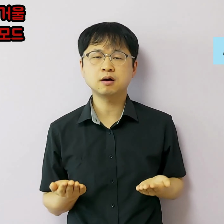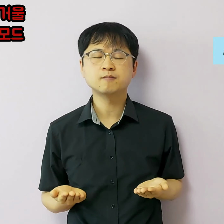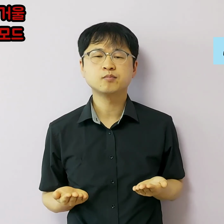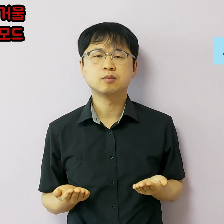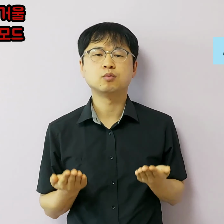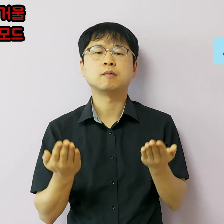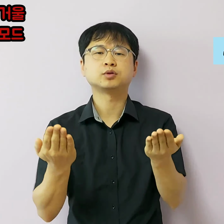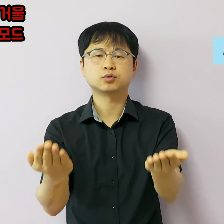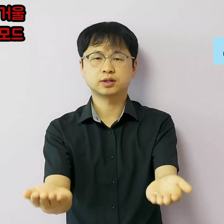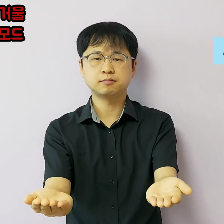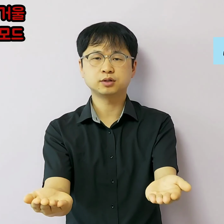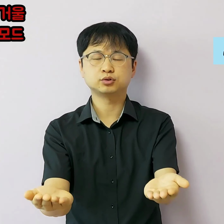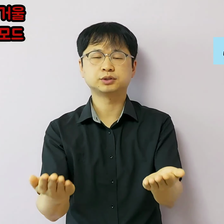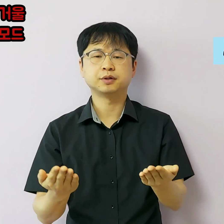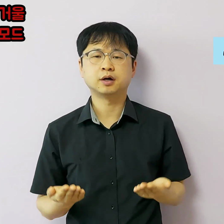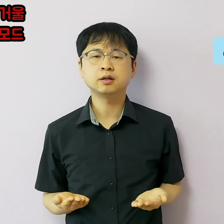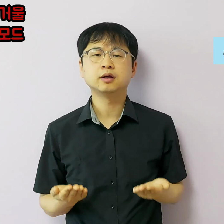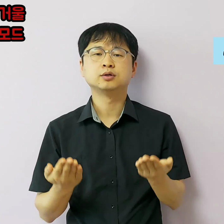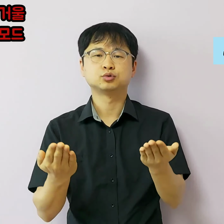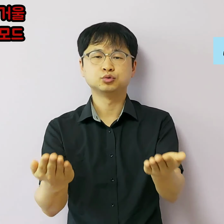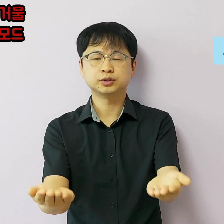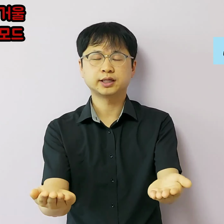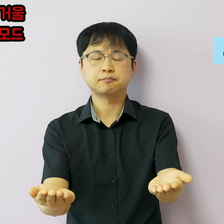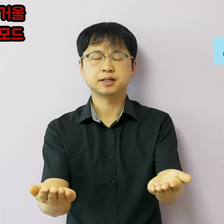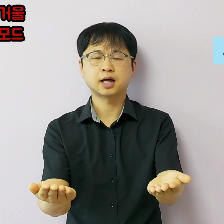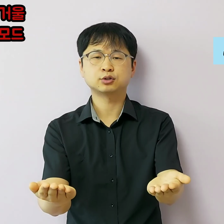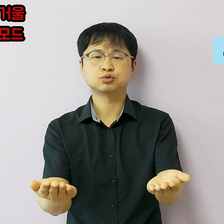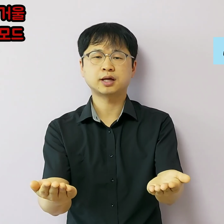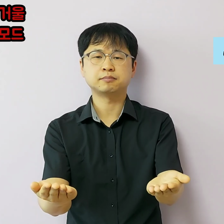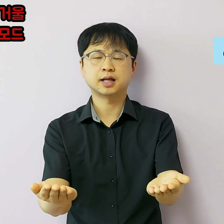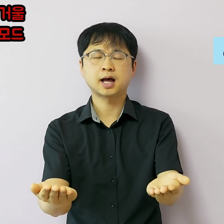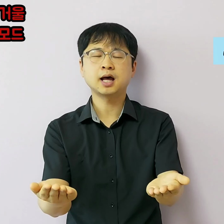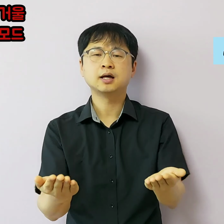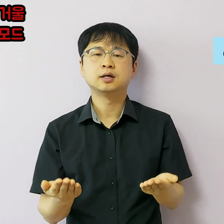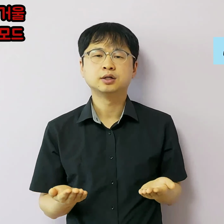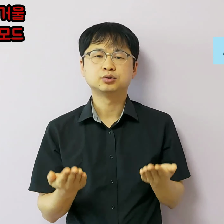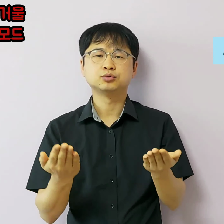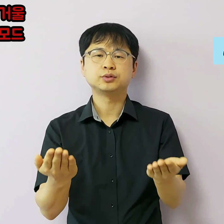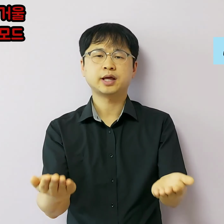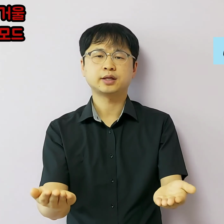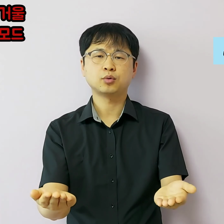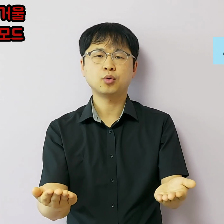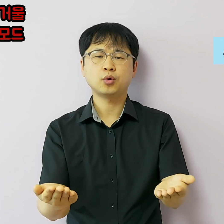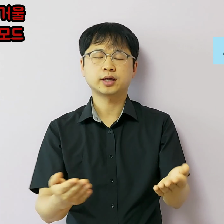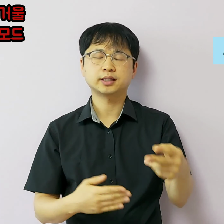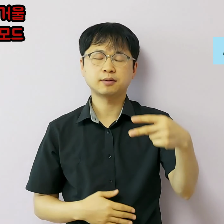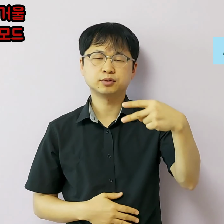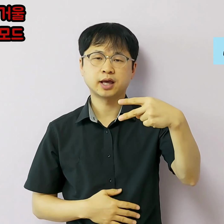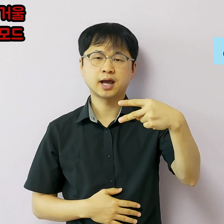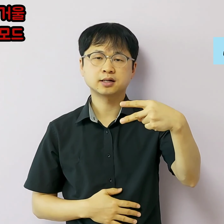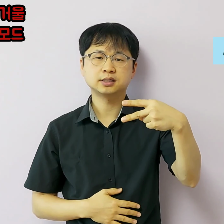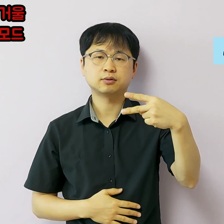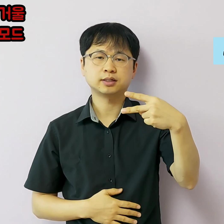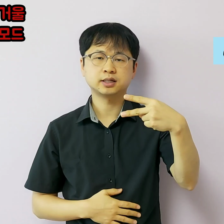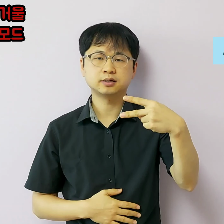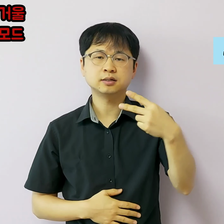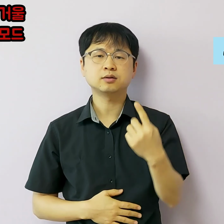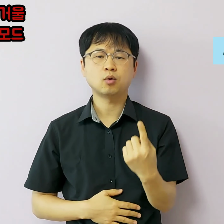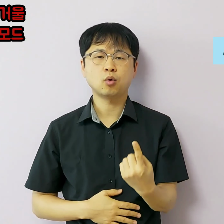해서 몸 앞쪽으로 내밀어 주시면 주는 게 됩니다. 주다입니다. 준대도 했기 때문에 한글지와 디귿,